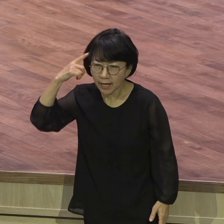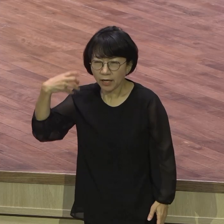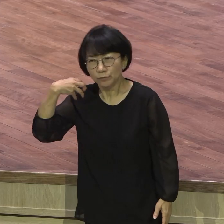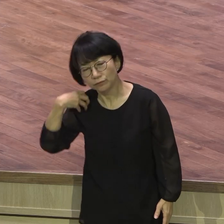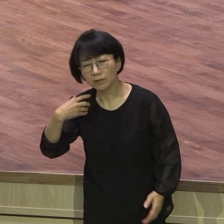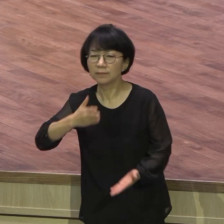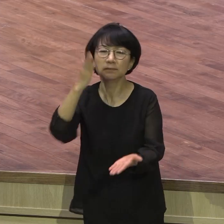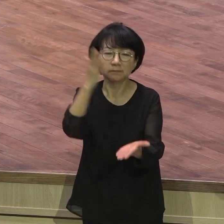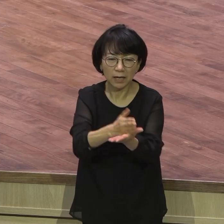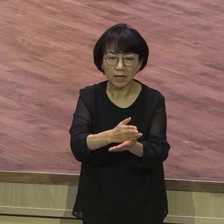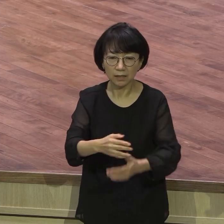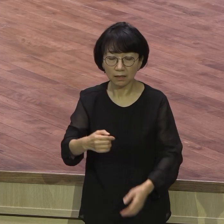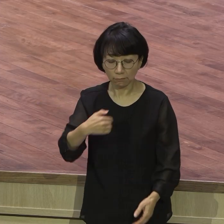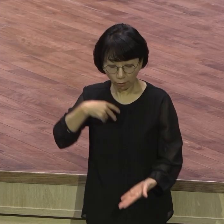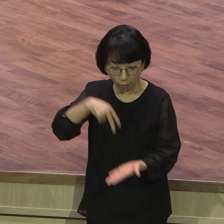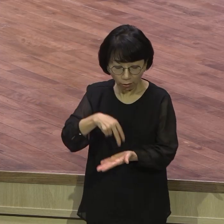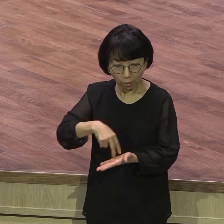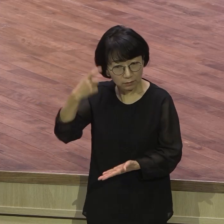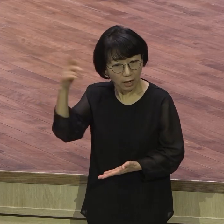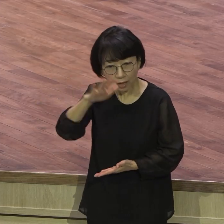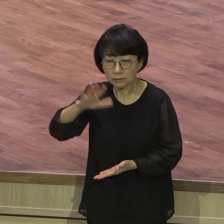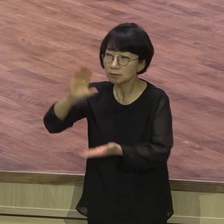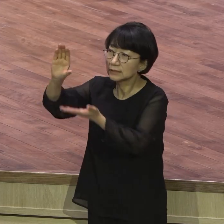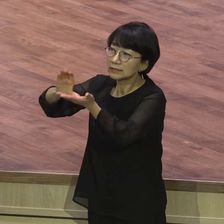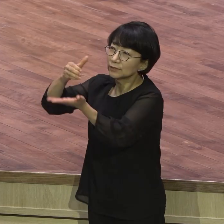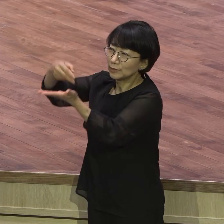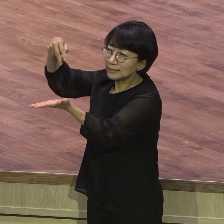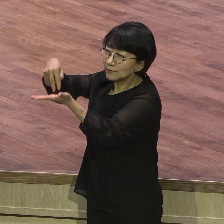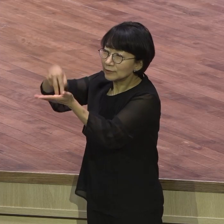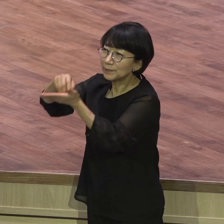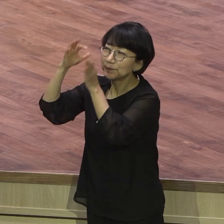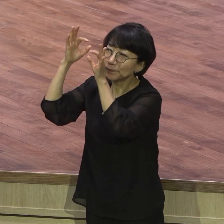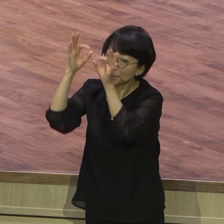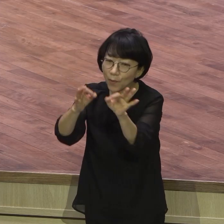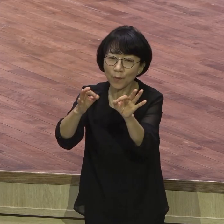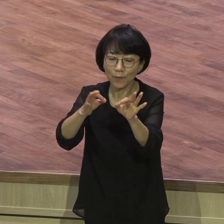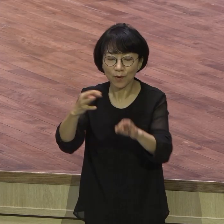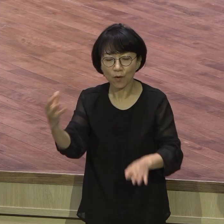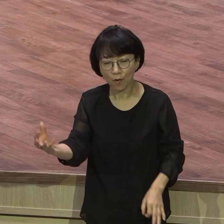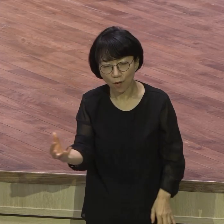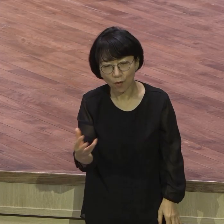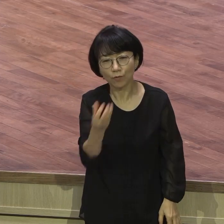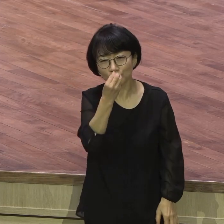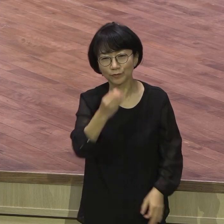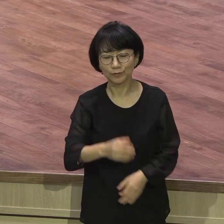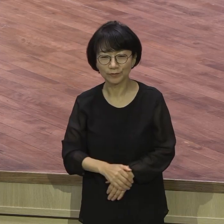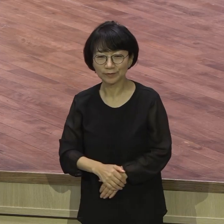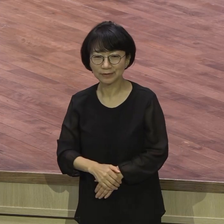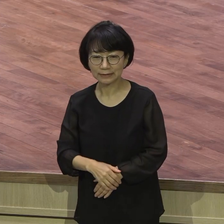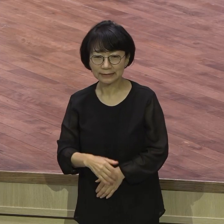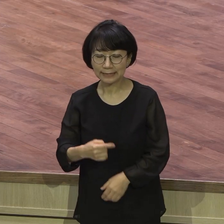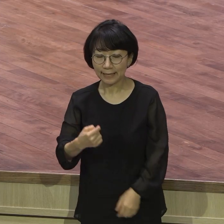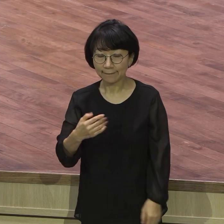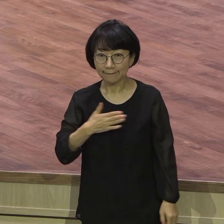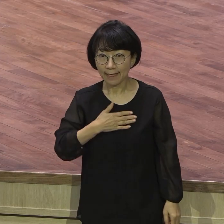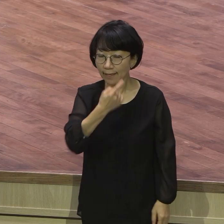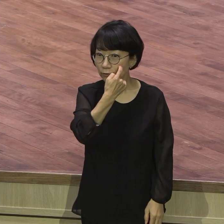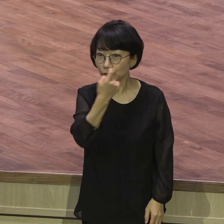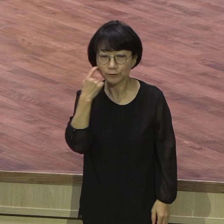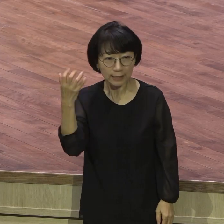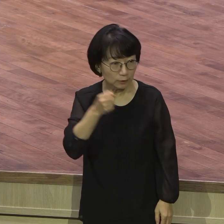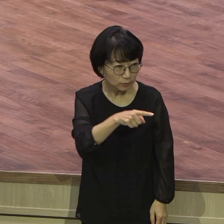그리스도 기준으로 예를 들어 봐야 된다고 보금의 눈으로 바라 이 말이에요 보금의 내 눈 보지 말고 보금의